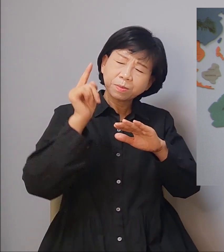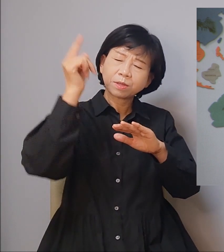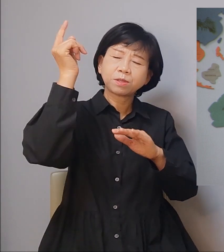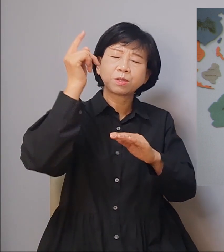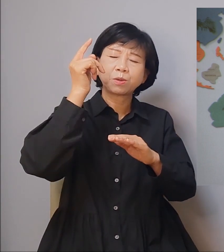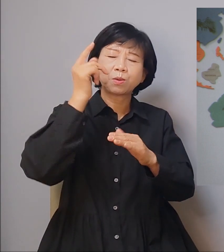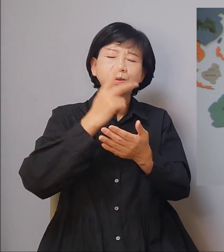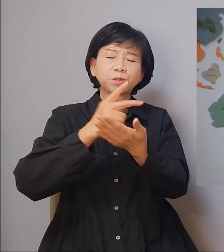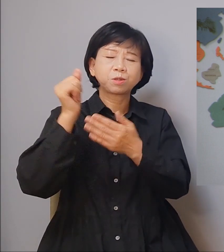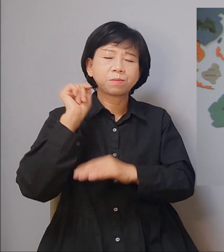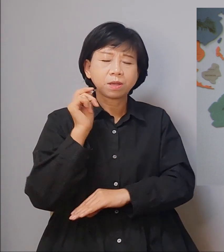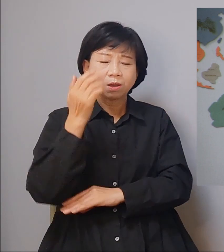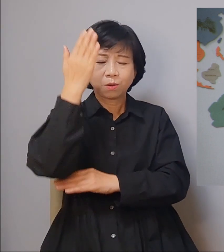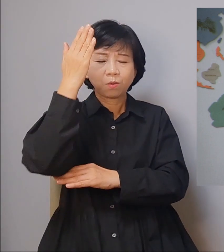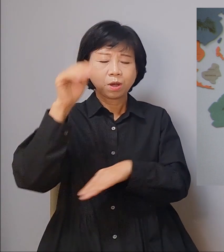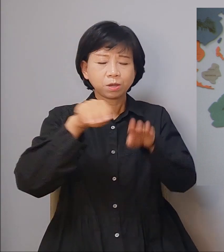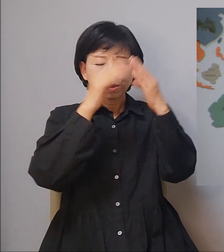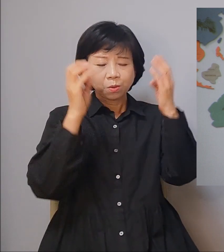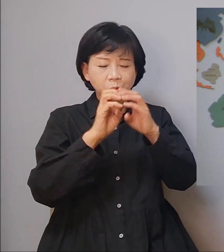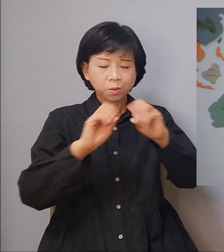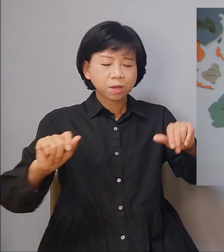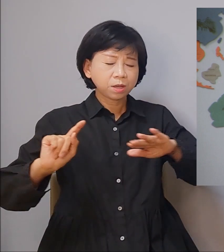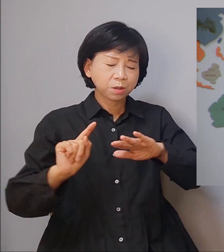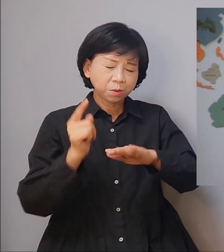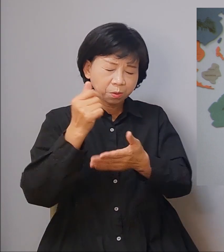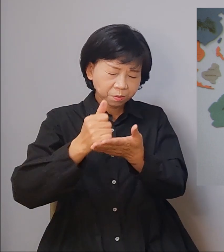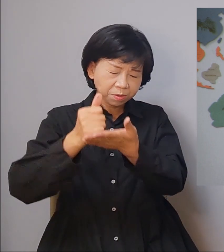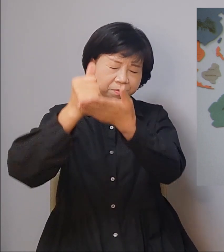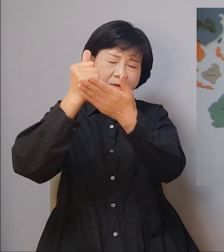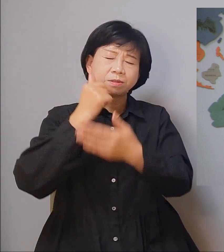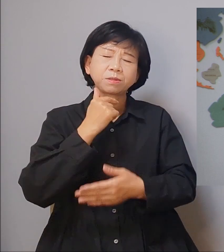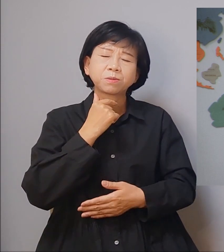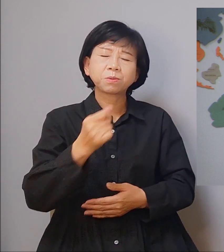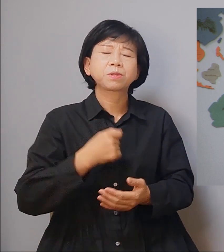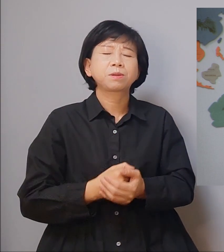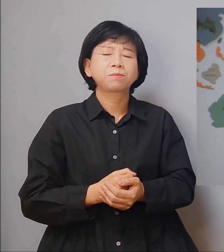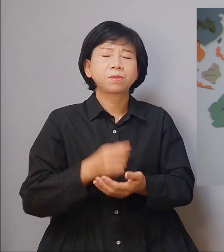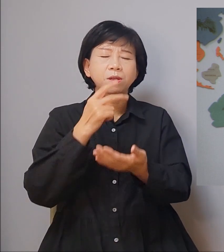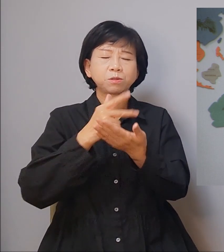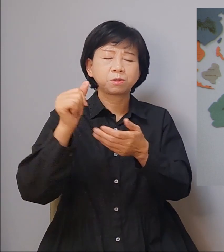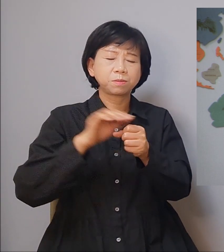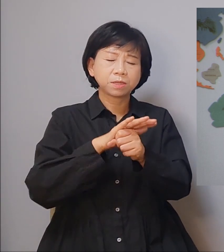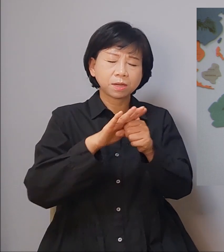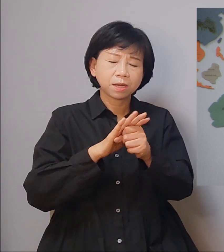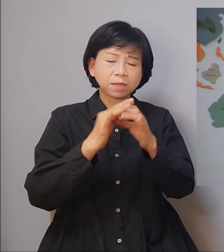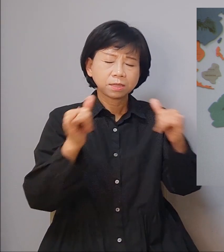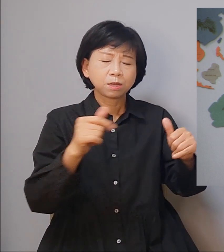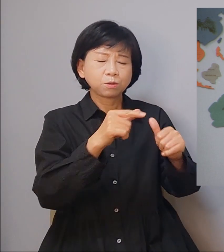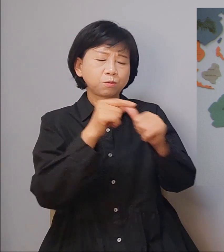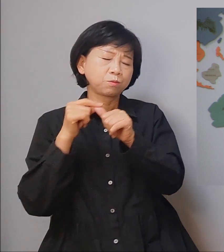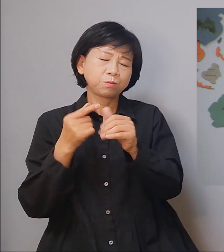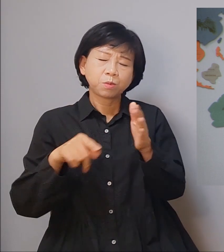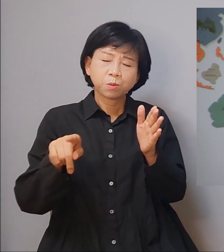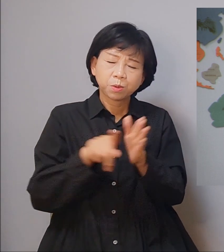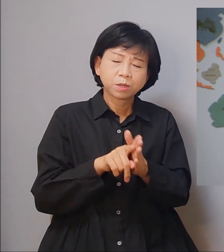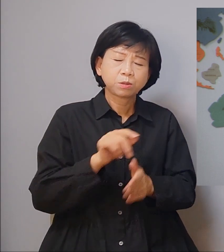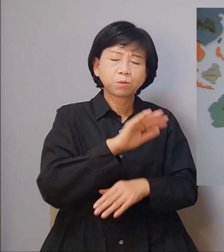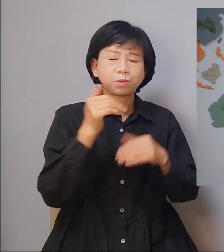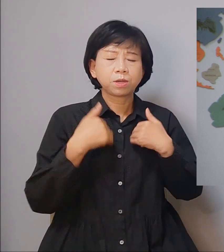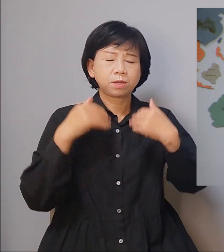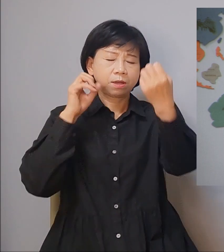온 땅에서 높임 받으시기를 원하나이다. 주께서 사랑하시는 자들을 건지시기 위하여